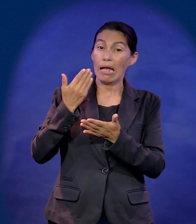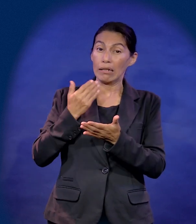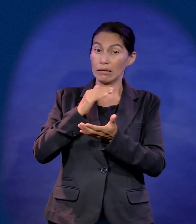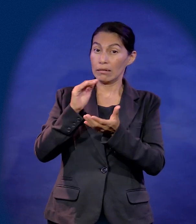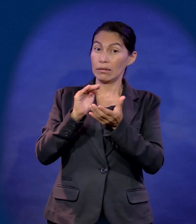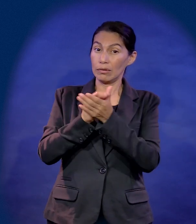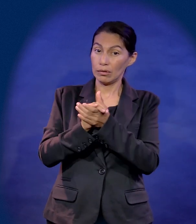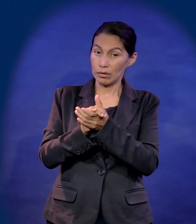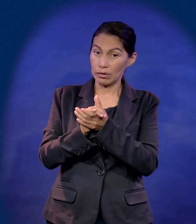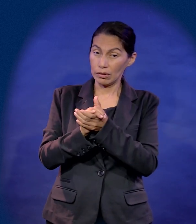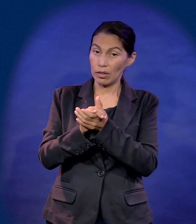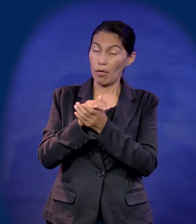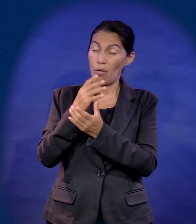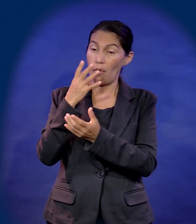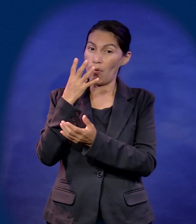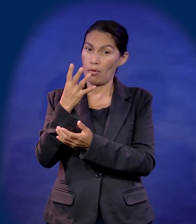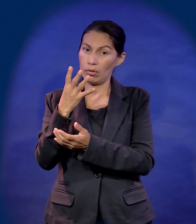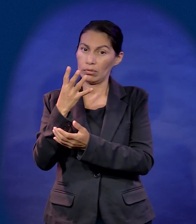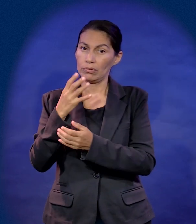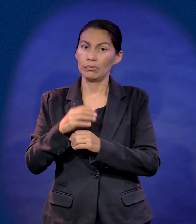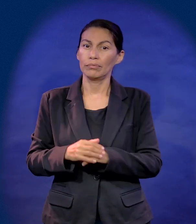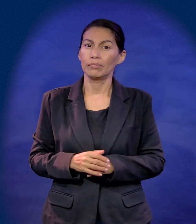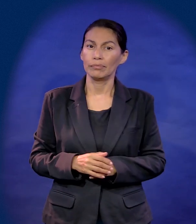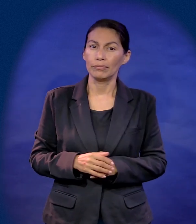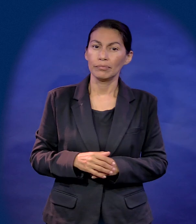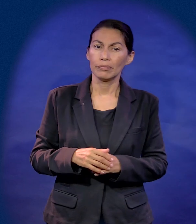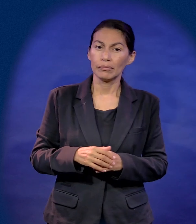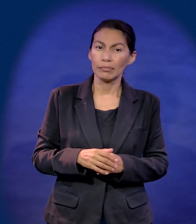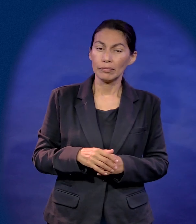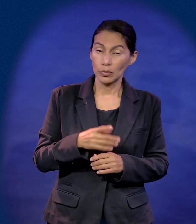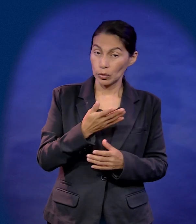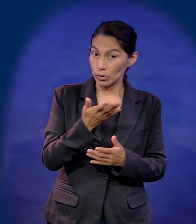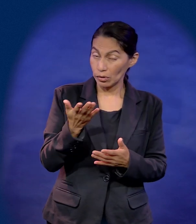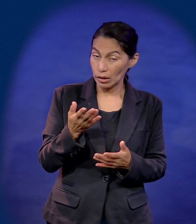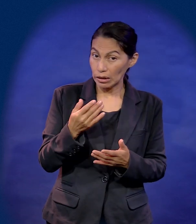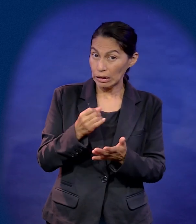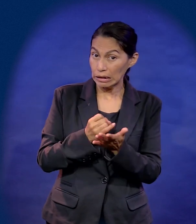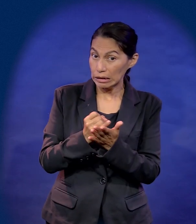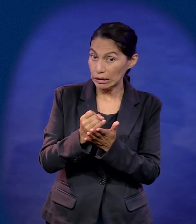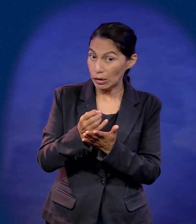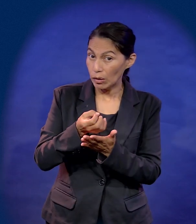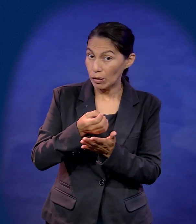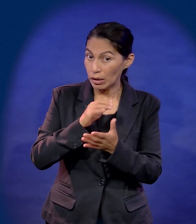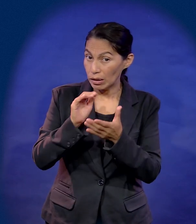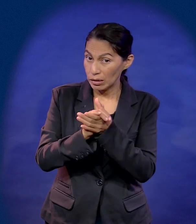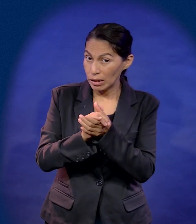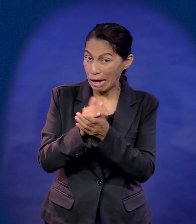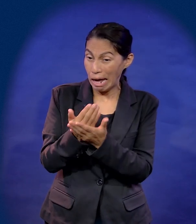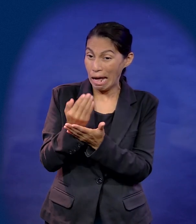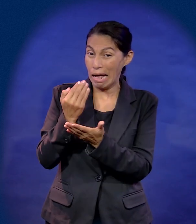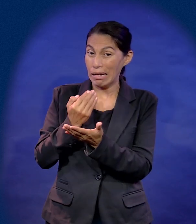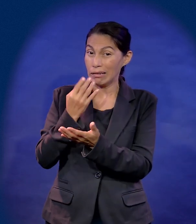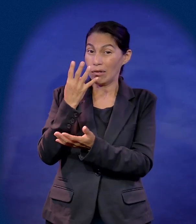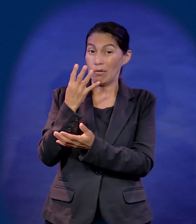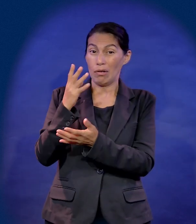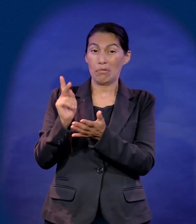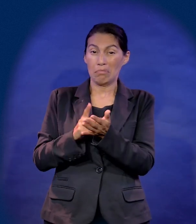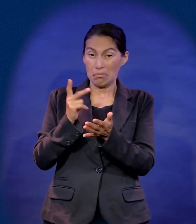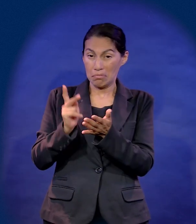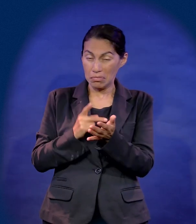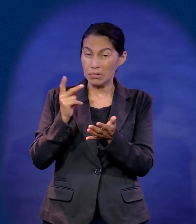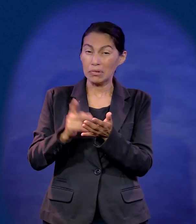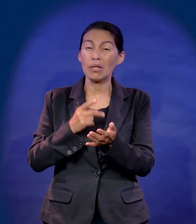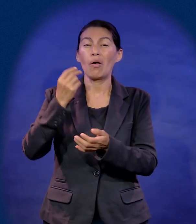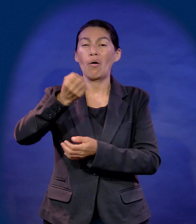día, antes de pensar en el matrimonio, deberían hacerlo 4 veces diarias cuando tienen en vista semejante paso. Tú ya